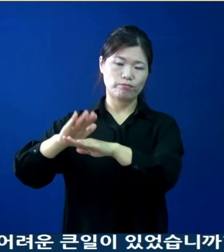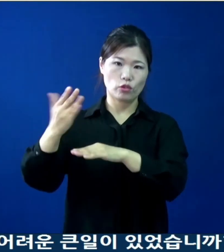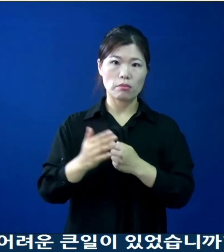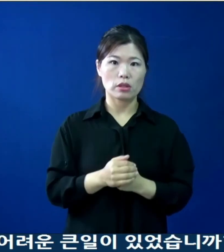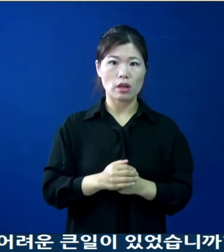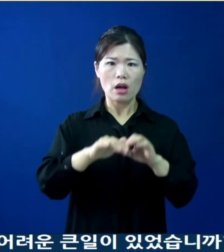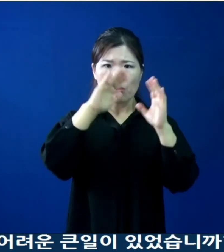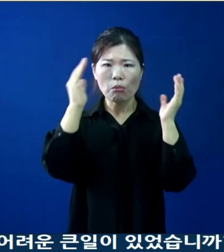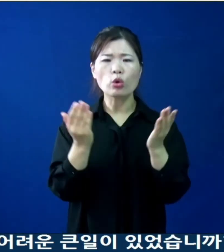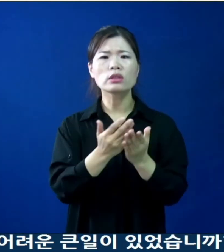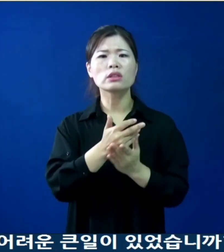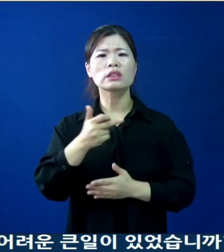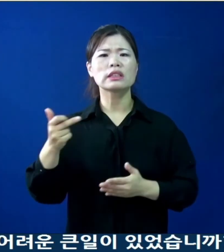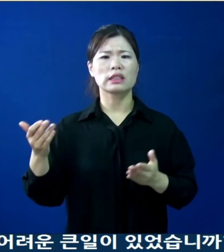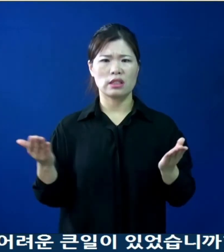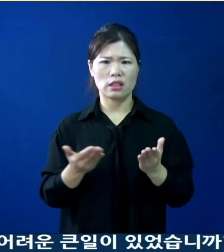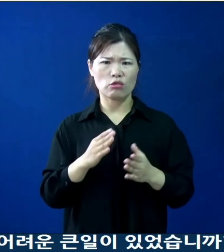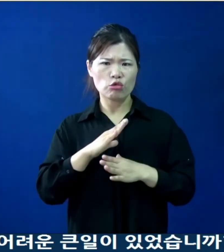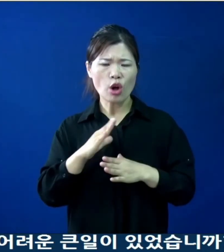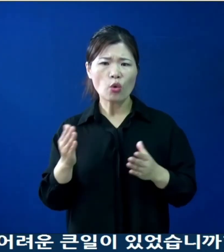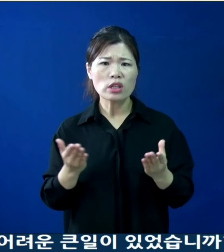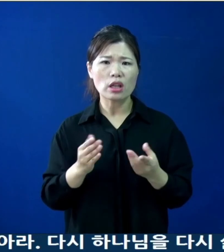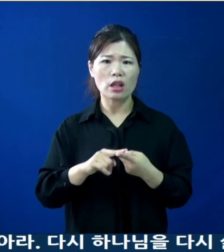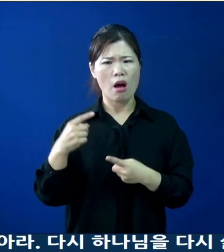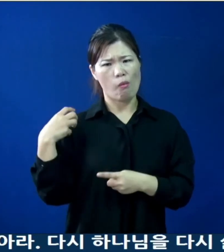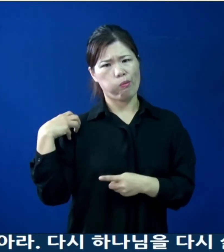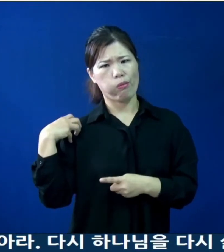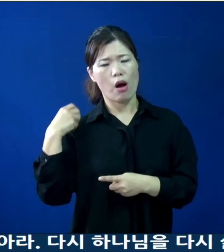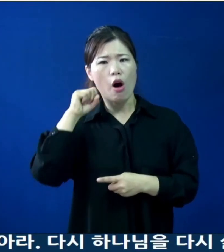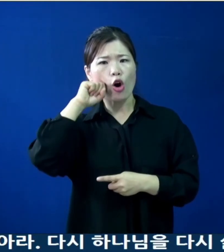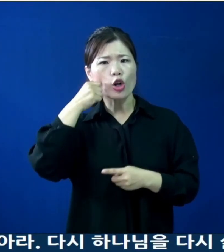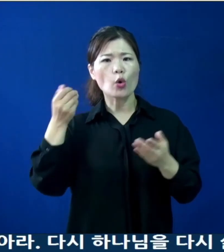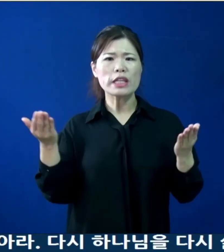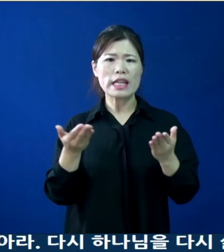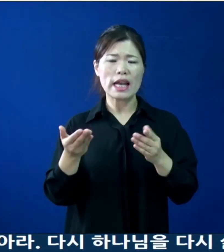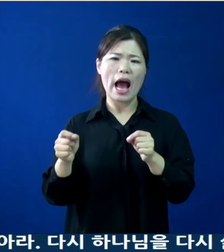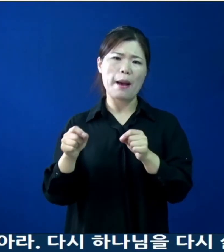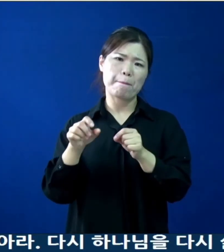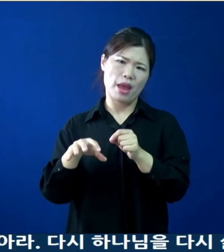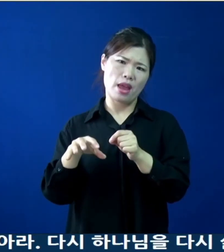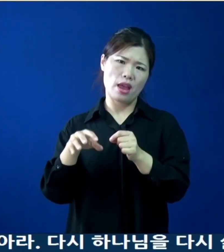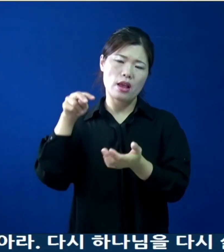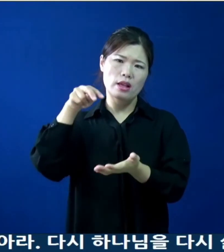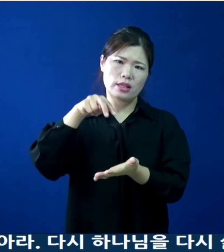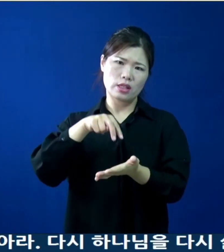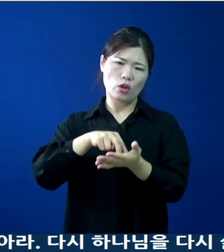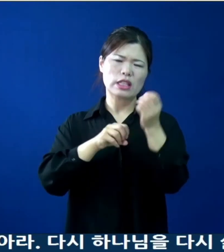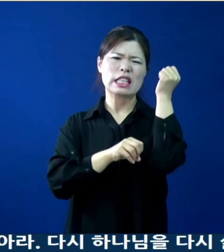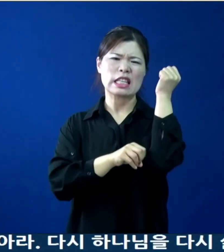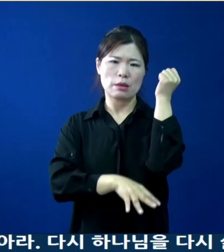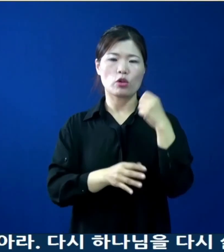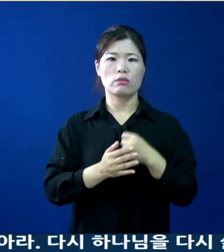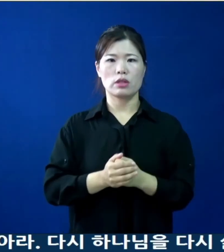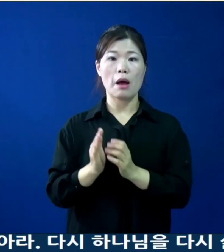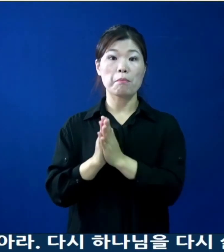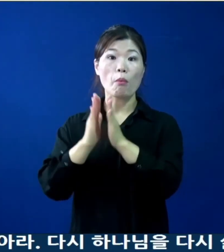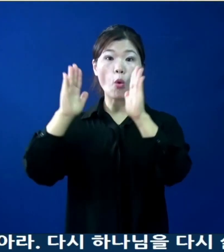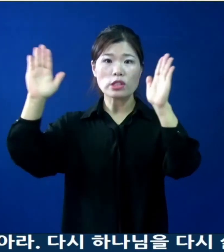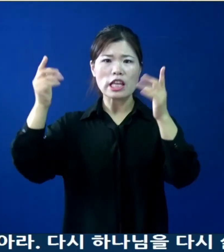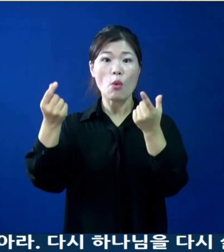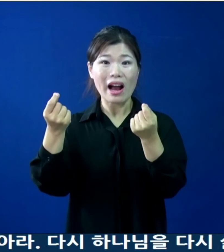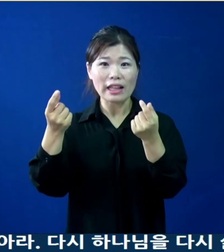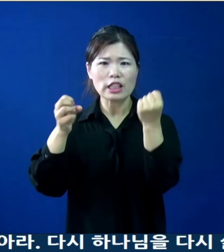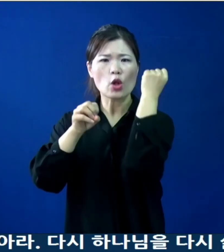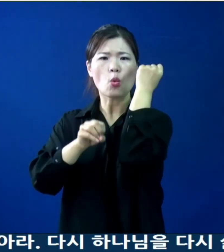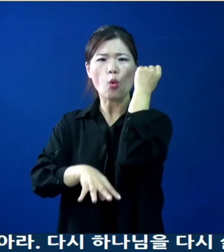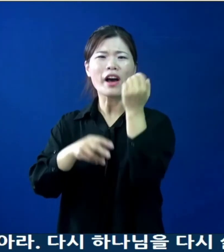일들, 두려운 일들, 감당하기 어려운 일들 앞에 서는 기본 원칙인 겁니다. 모세는 그 원칙을 선포하는